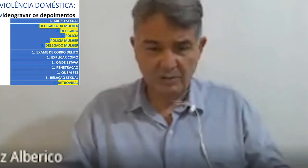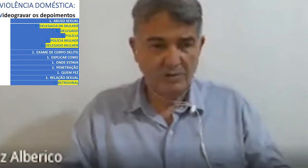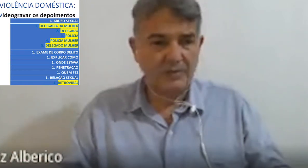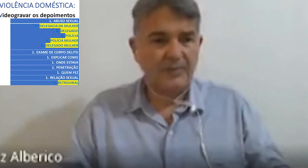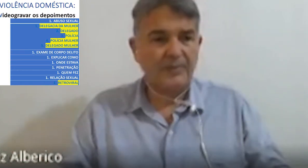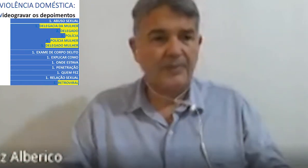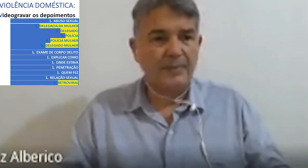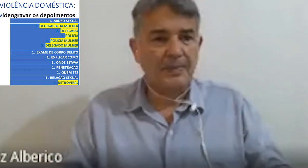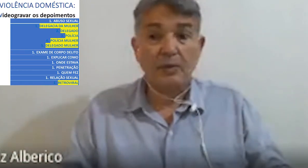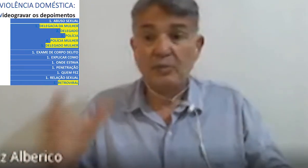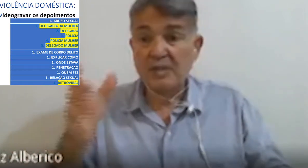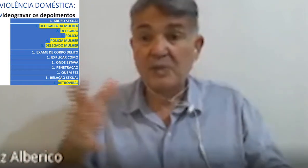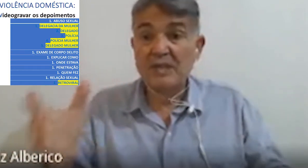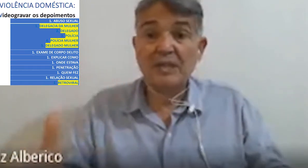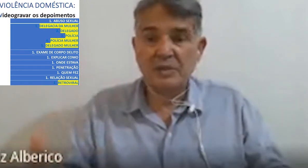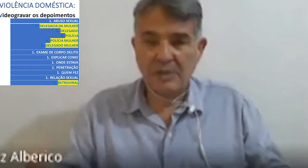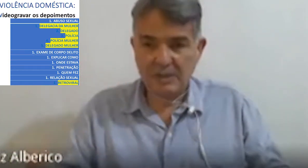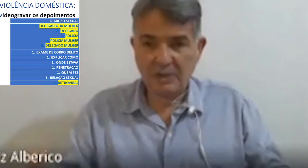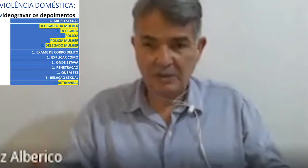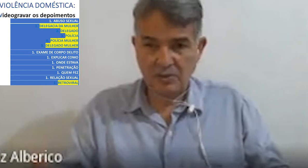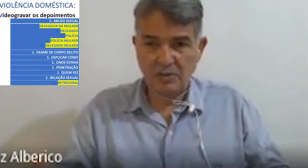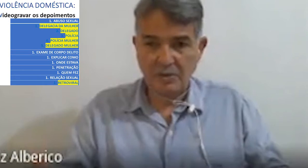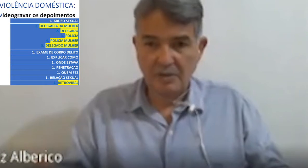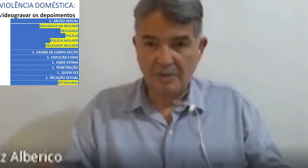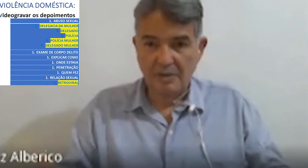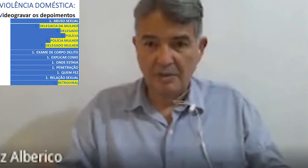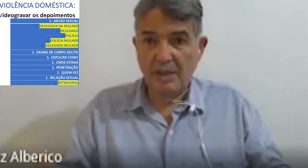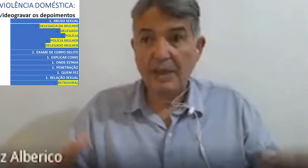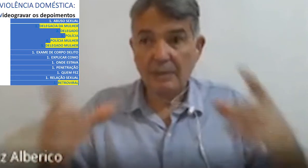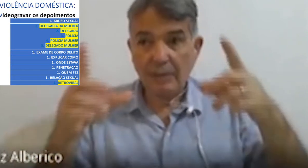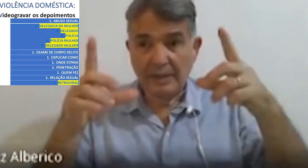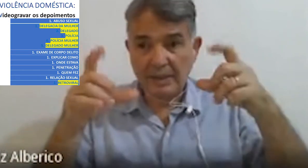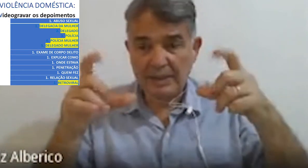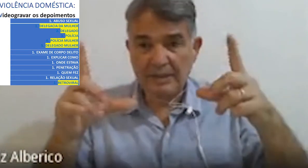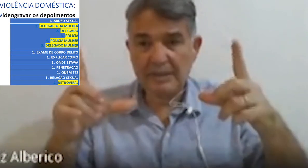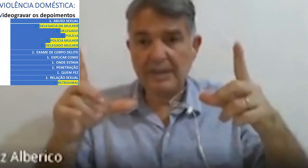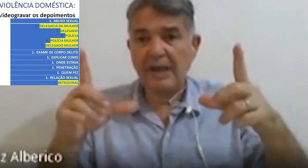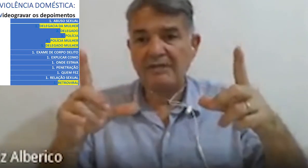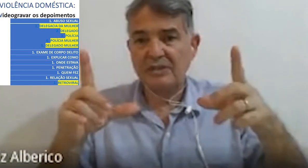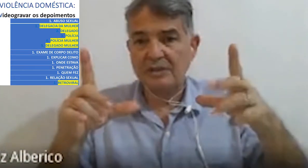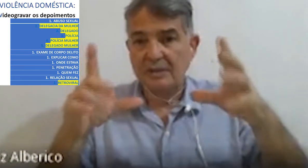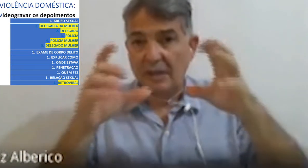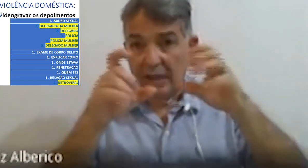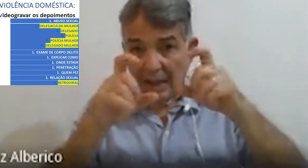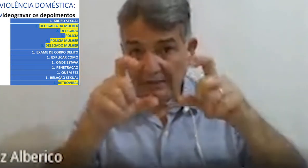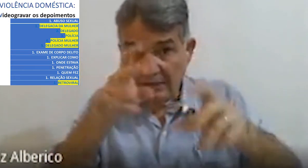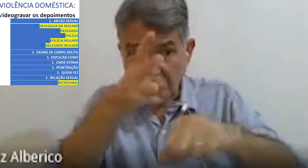diálogos. Então, vocês precisam perceber isto. E aí é interessante que se grave. Grave,